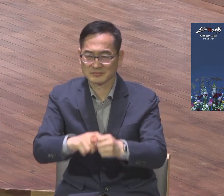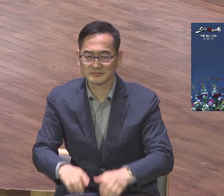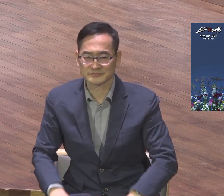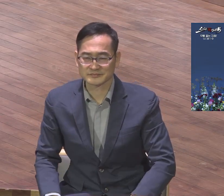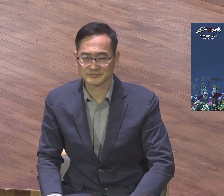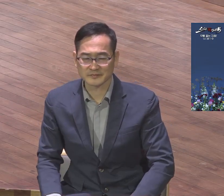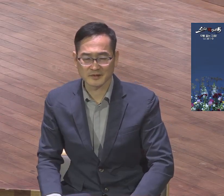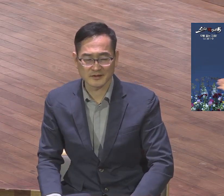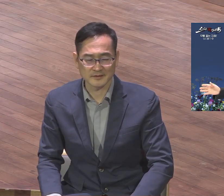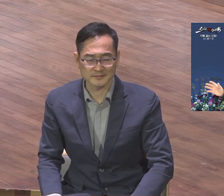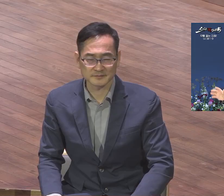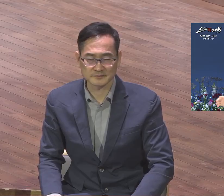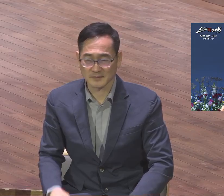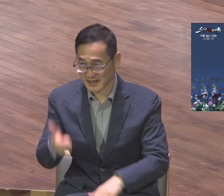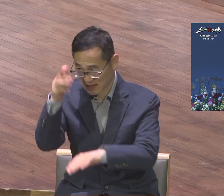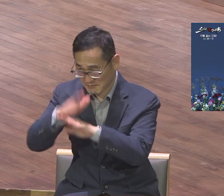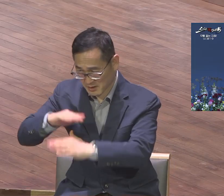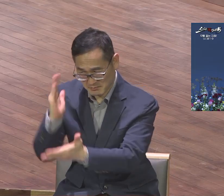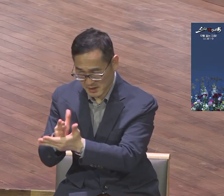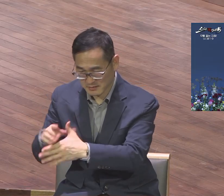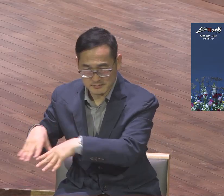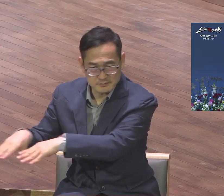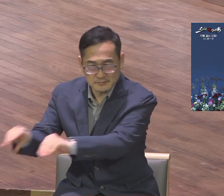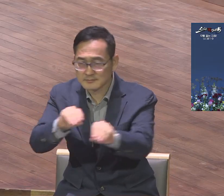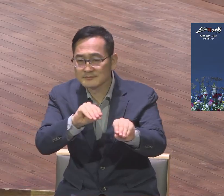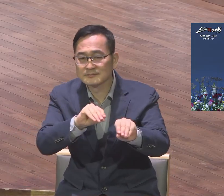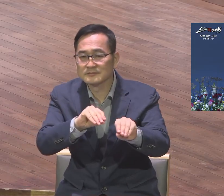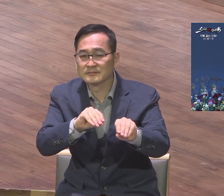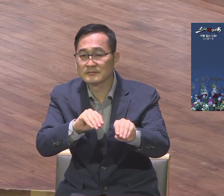백성들을 하면 이 하나님 예배하지